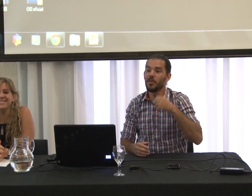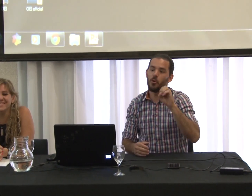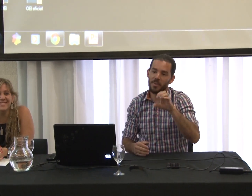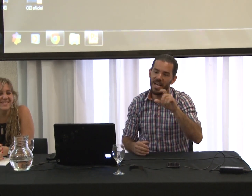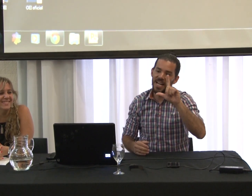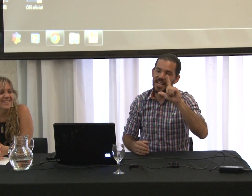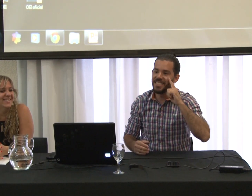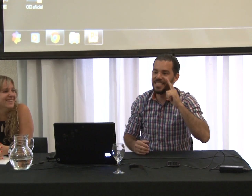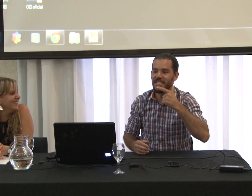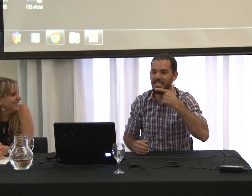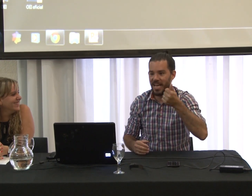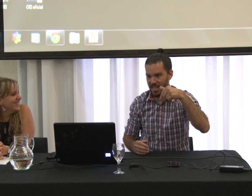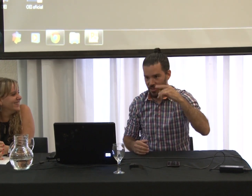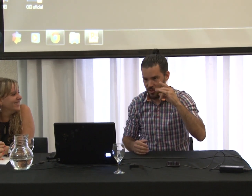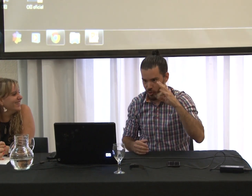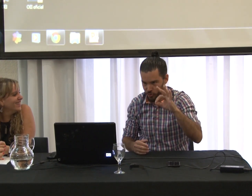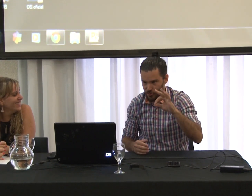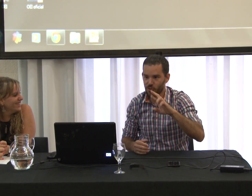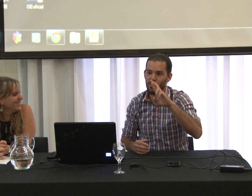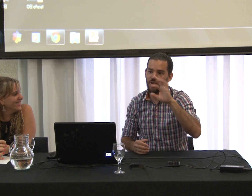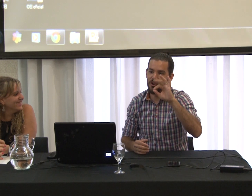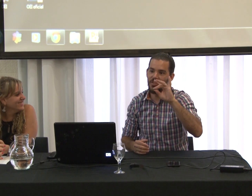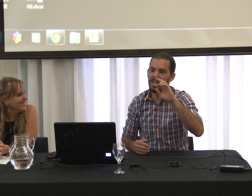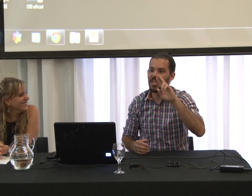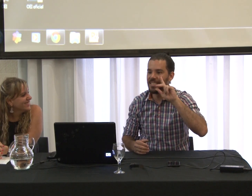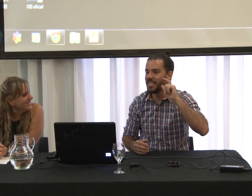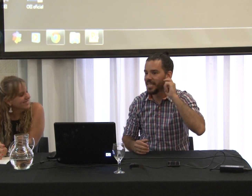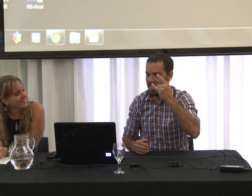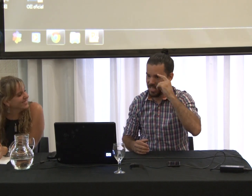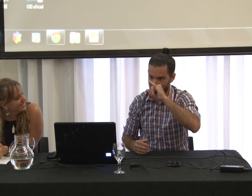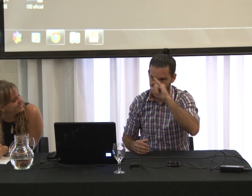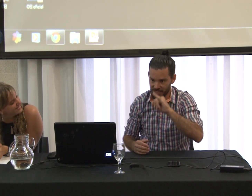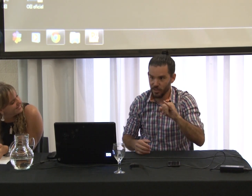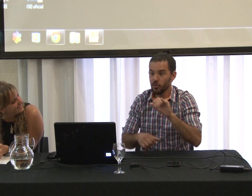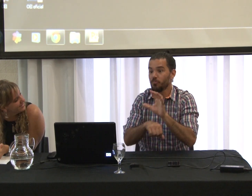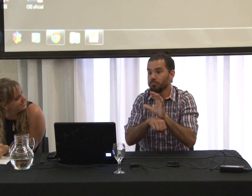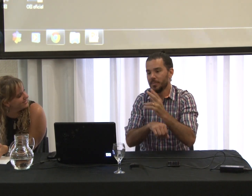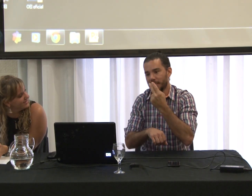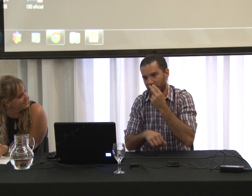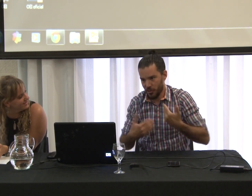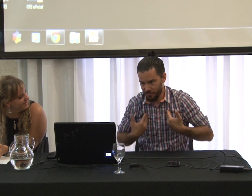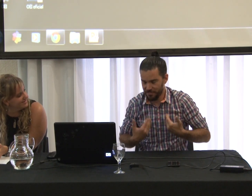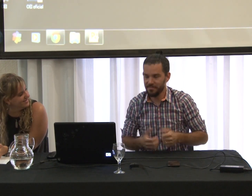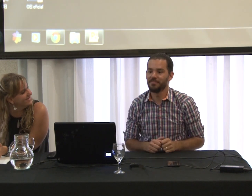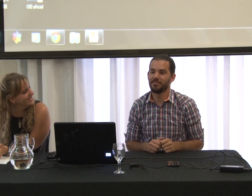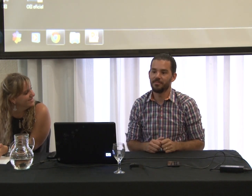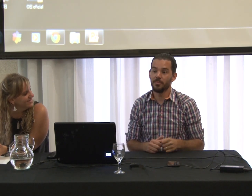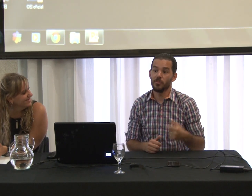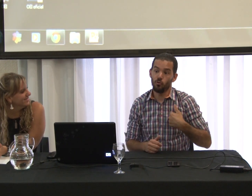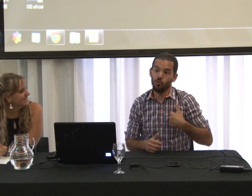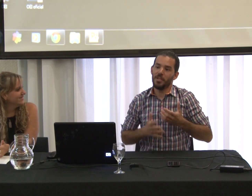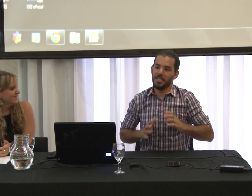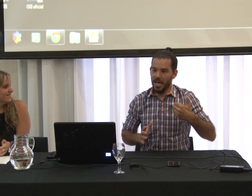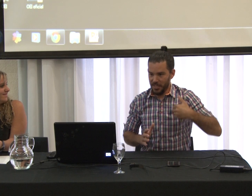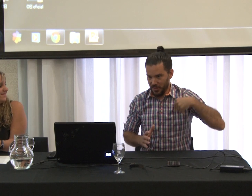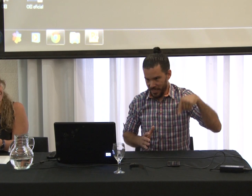dicho, dice. Mi nombre es Lisandro Rodríguez y mi nombre en lengua de señas es este. Yo